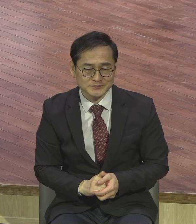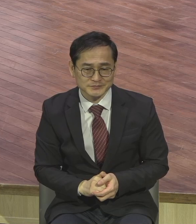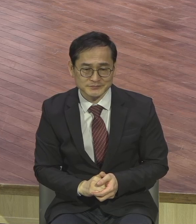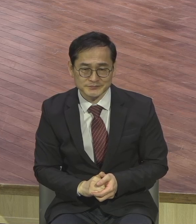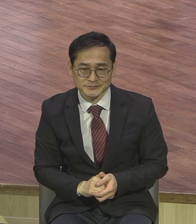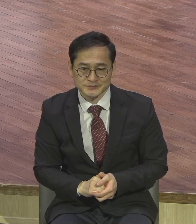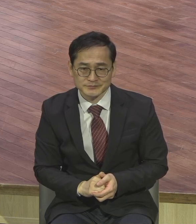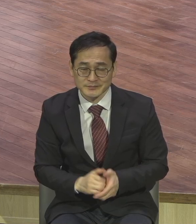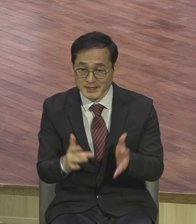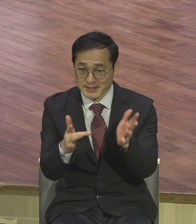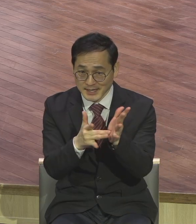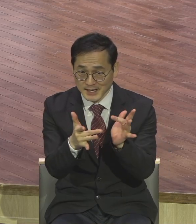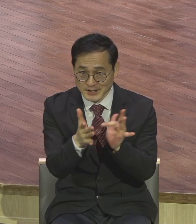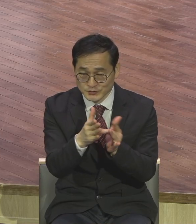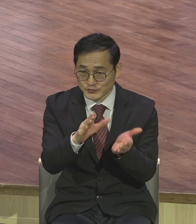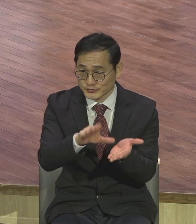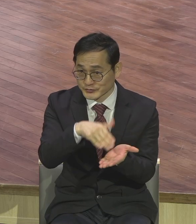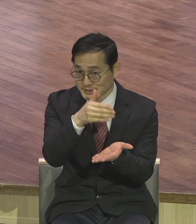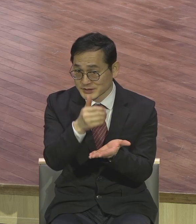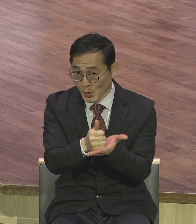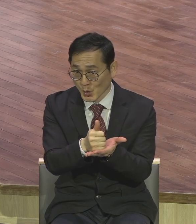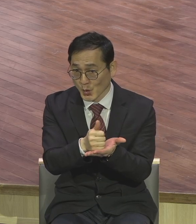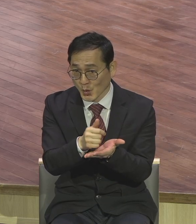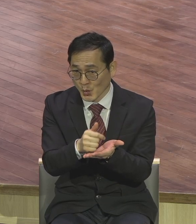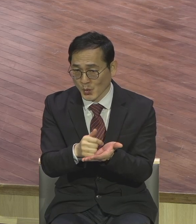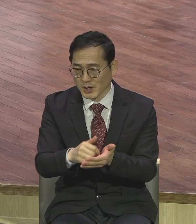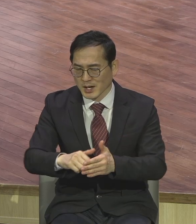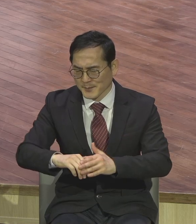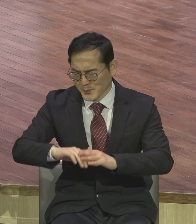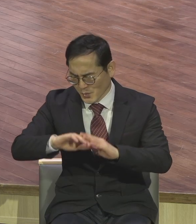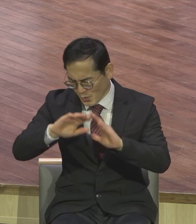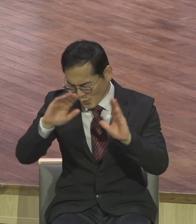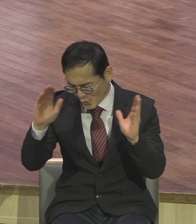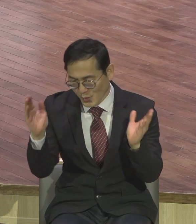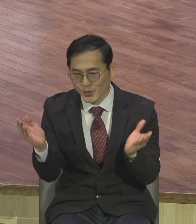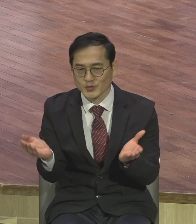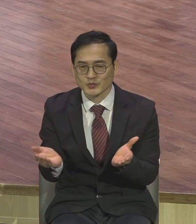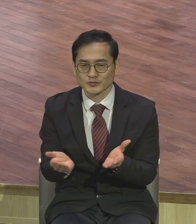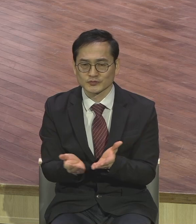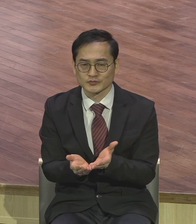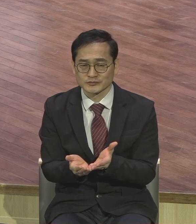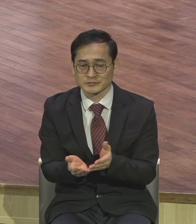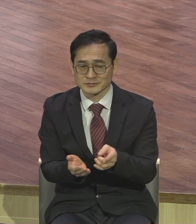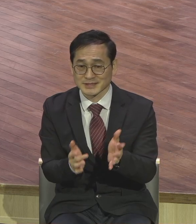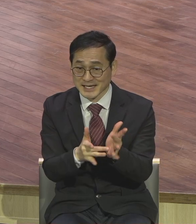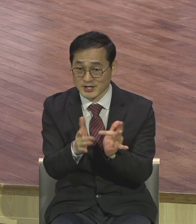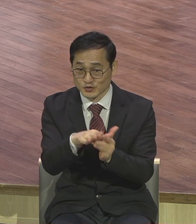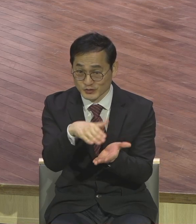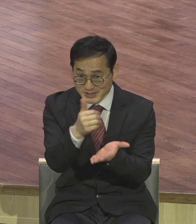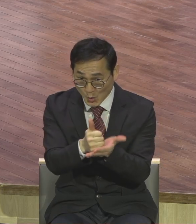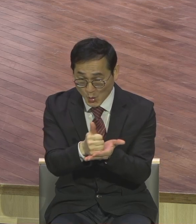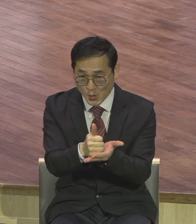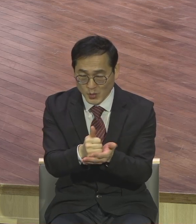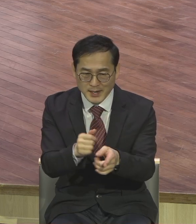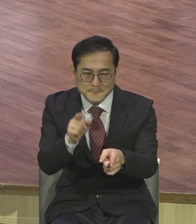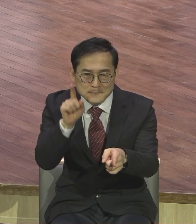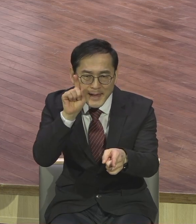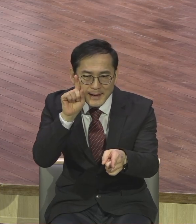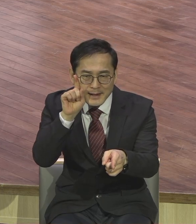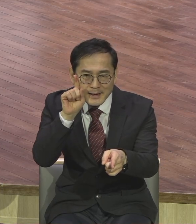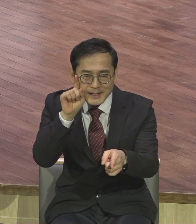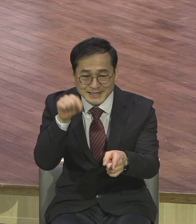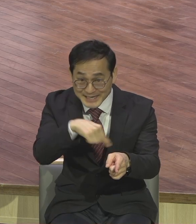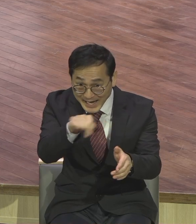여러분 예수 그리스도가 모든 것, 예수 그리스도 안에 지혜와 지식의 보화가 감춰져 있는 것